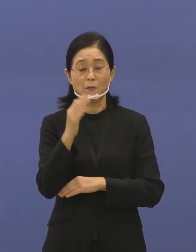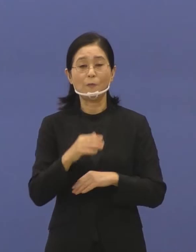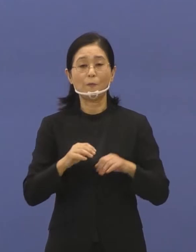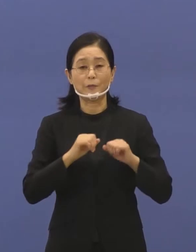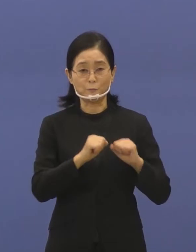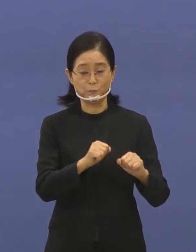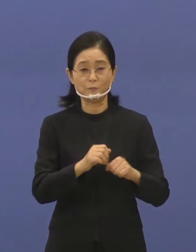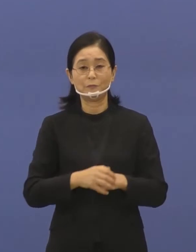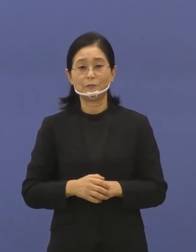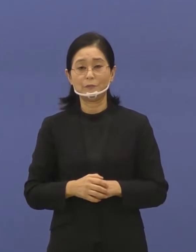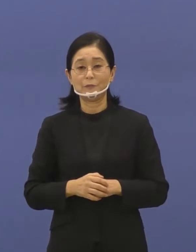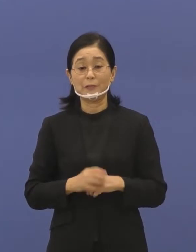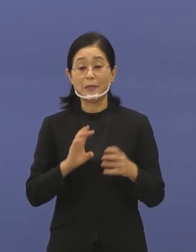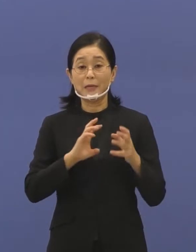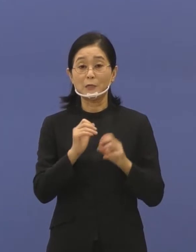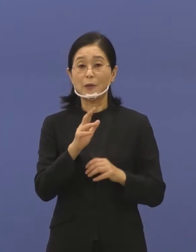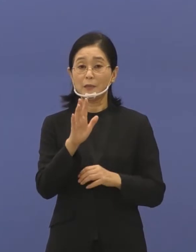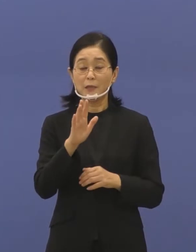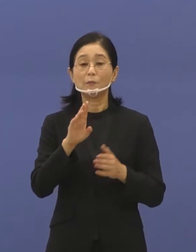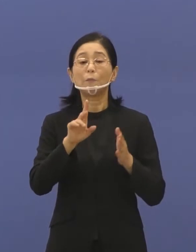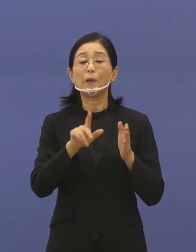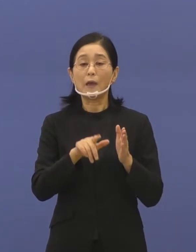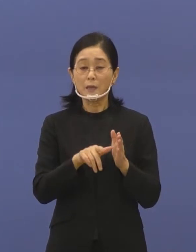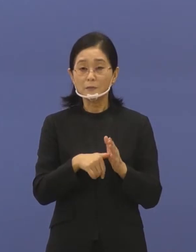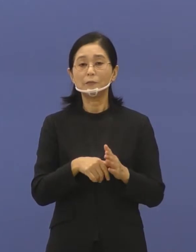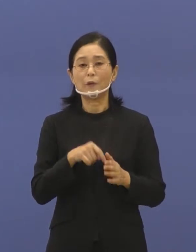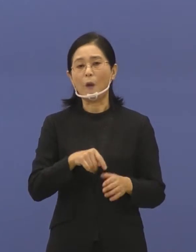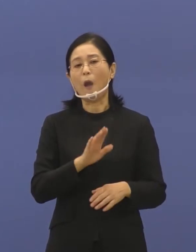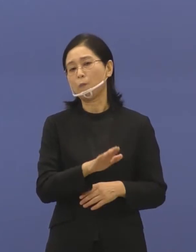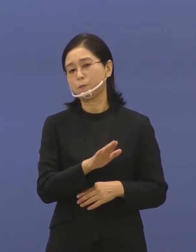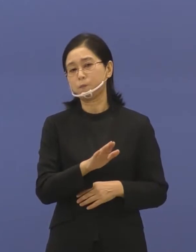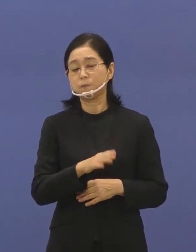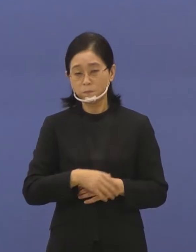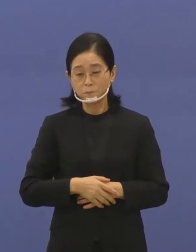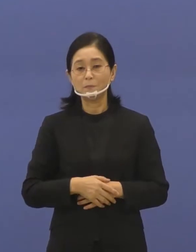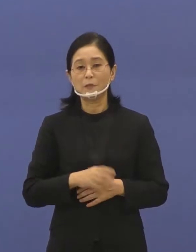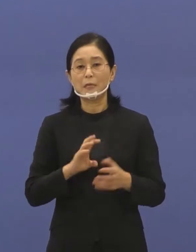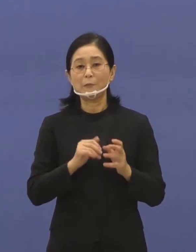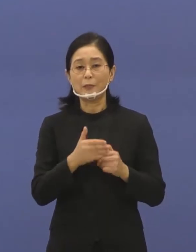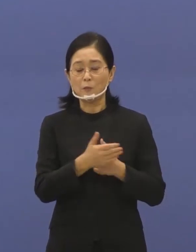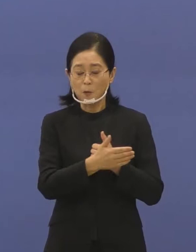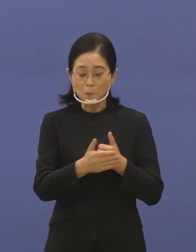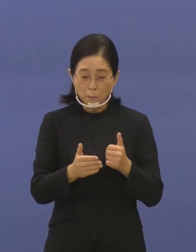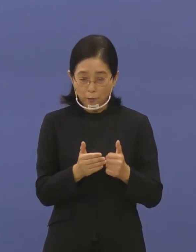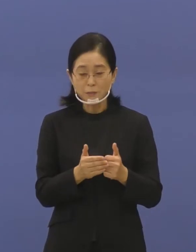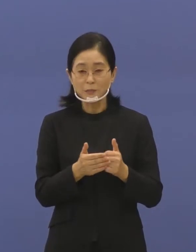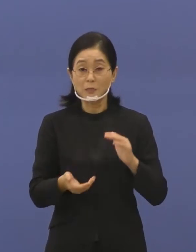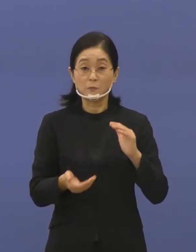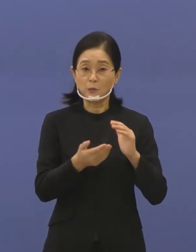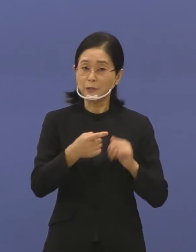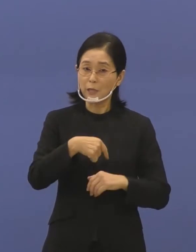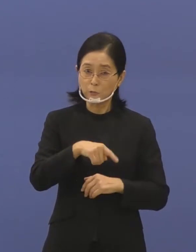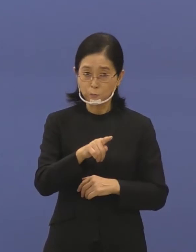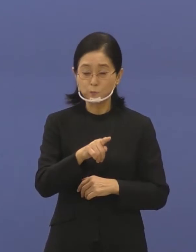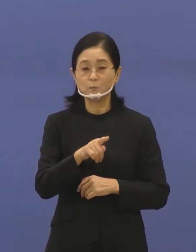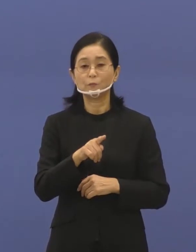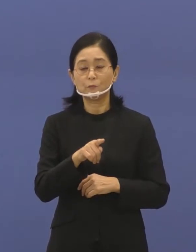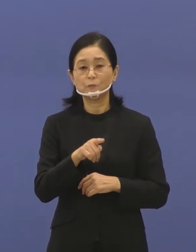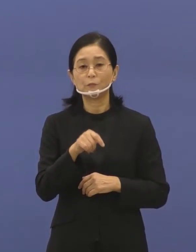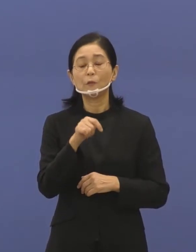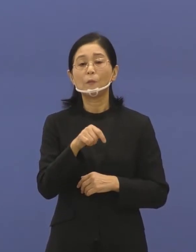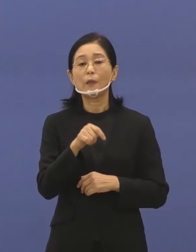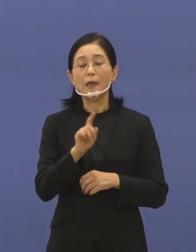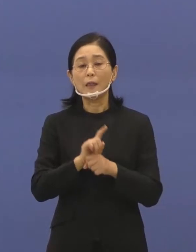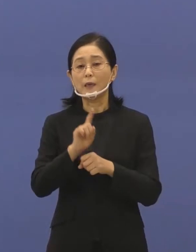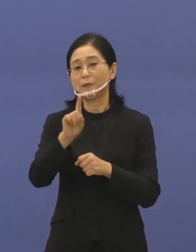岩手には全国の中では岩手にはそういうのがある方ですので、それを岩手で守り育てていくということが